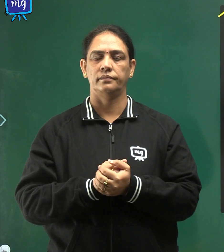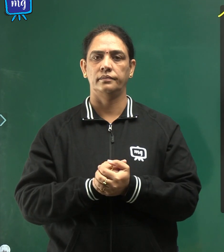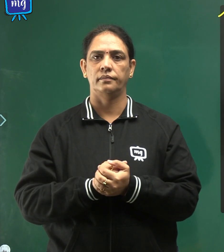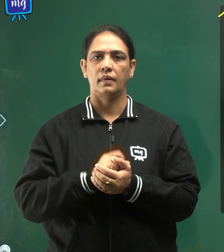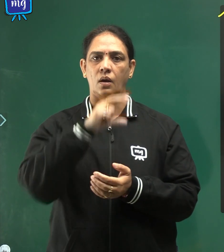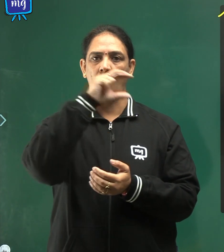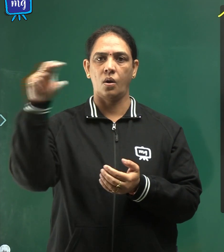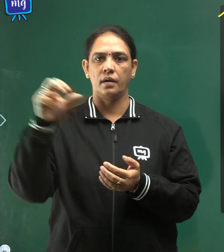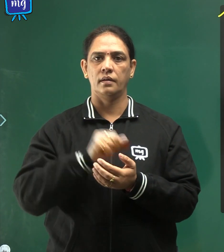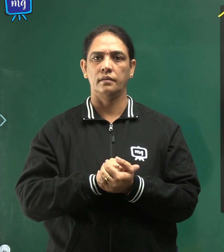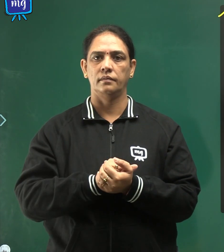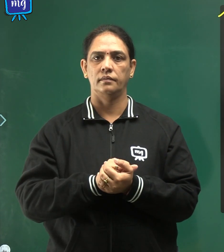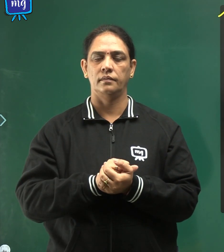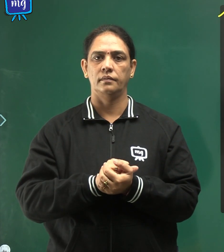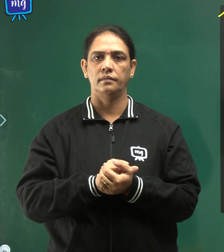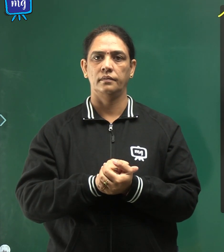और